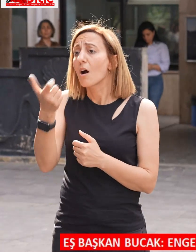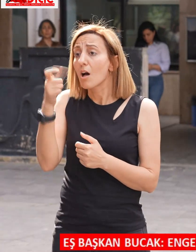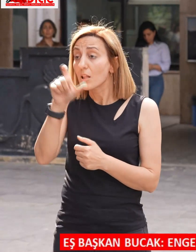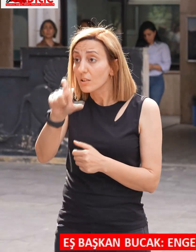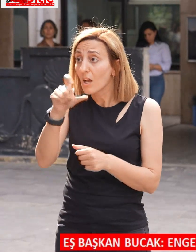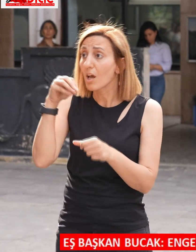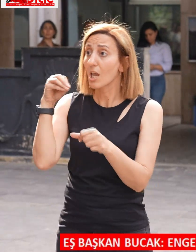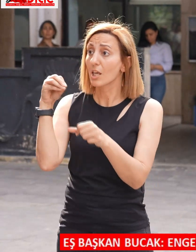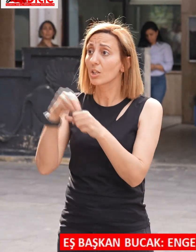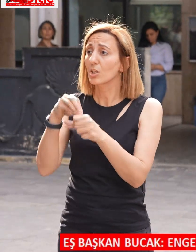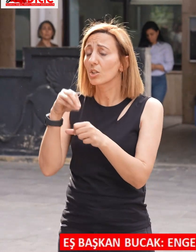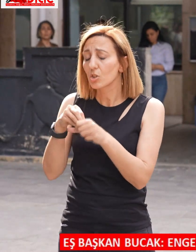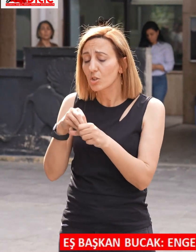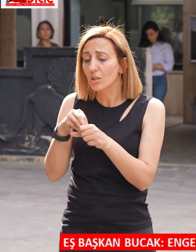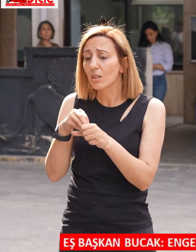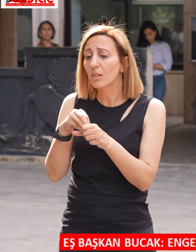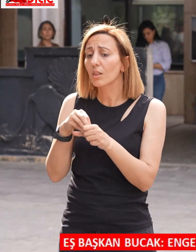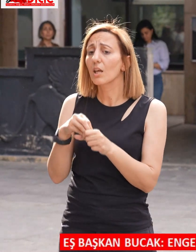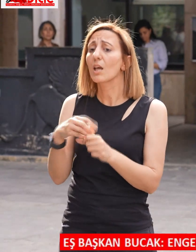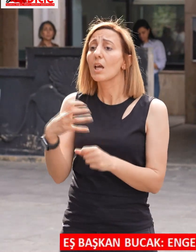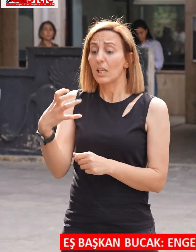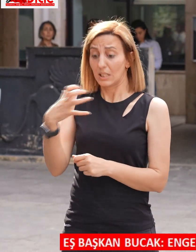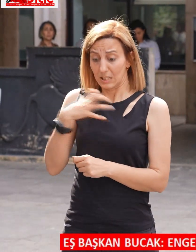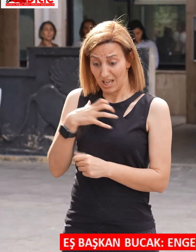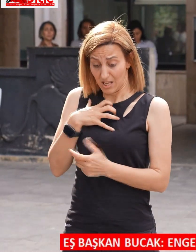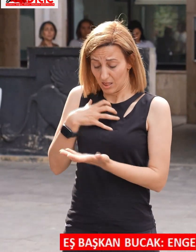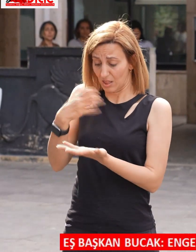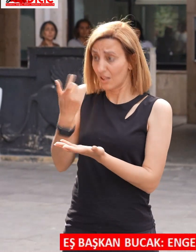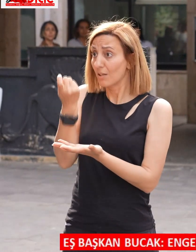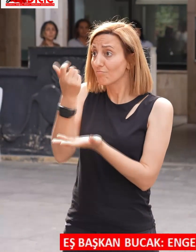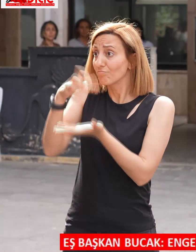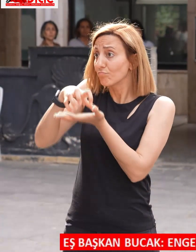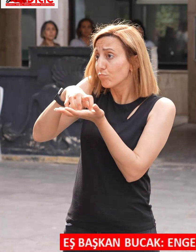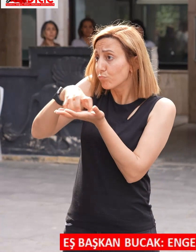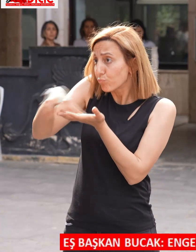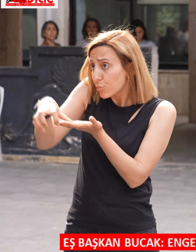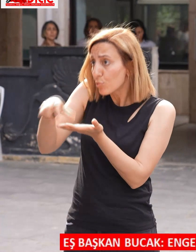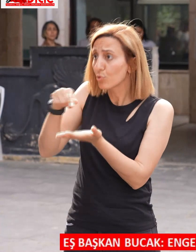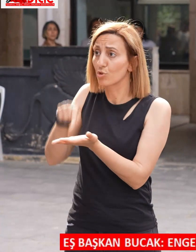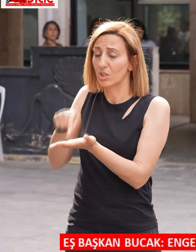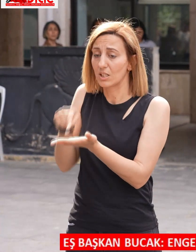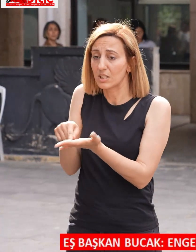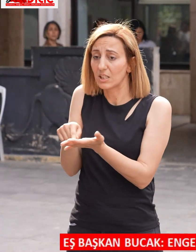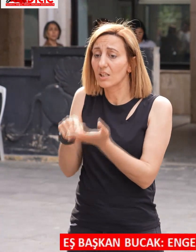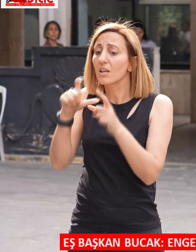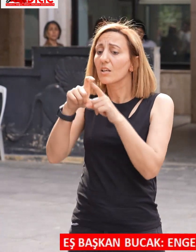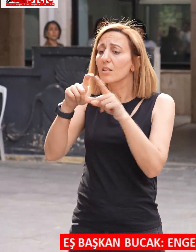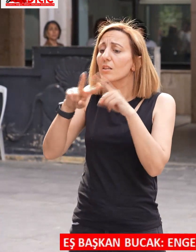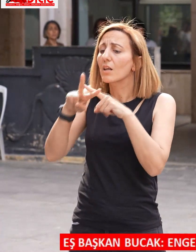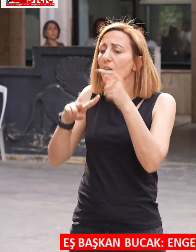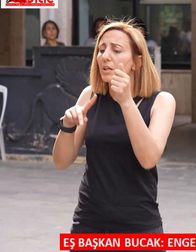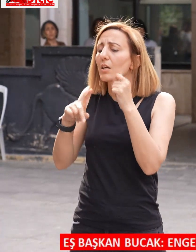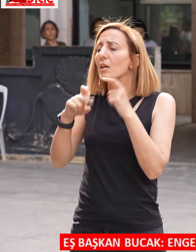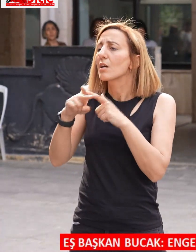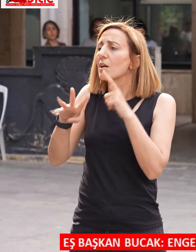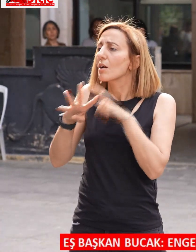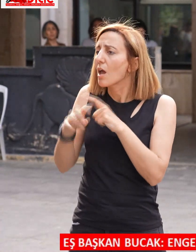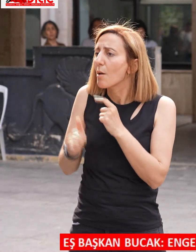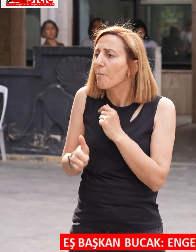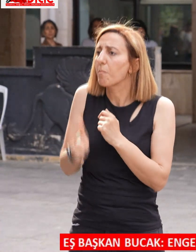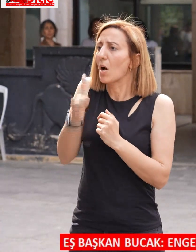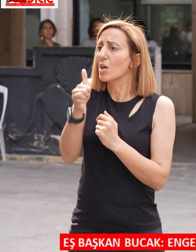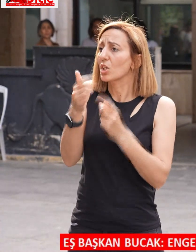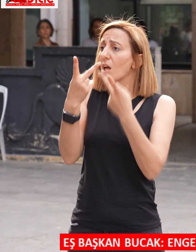buna yer vermek ve kendi özgün bütçesiyle engelli daire başkanlığımızı ve şubelerini kuracağımızı